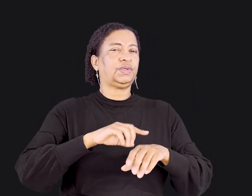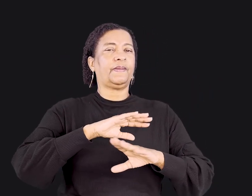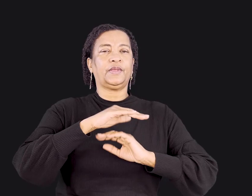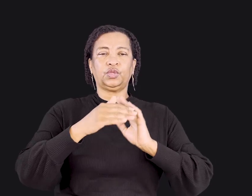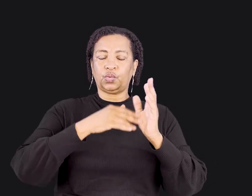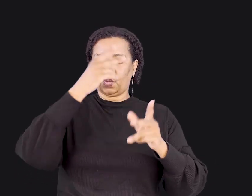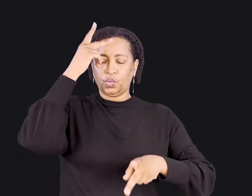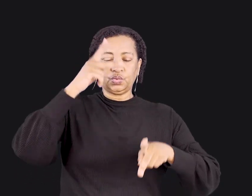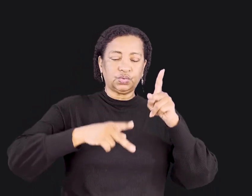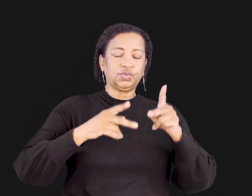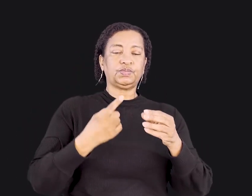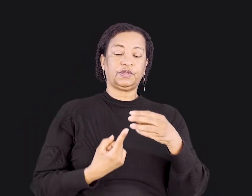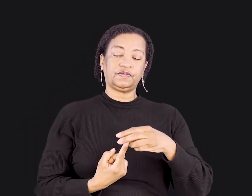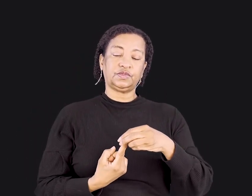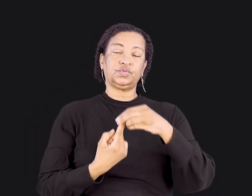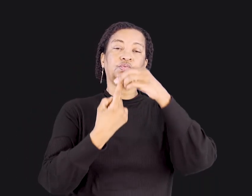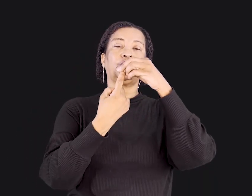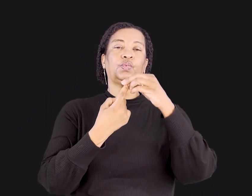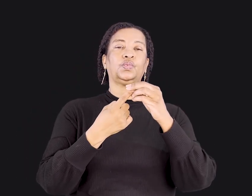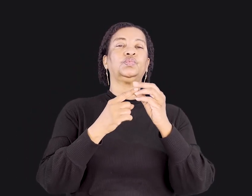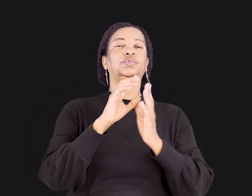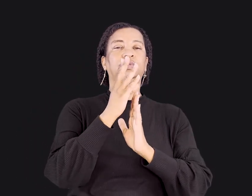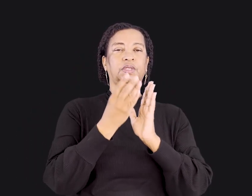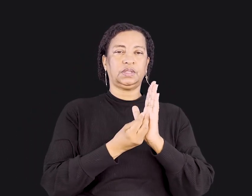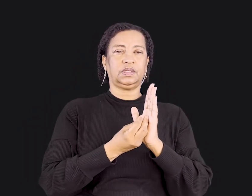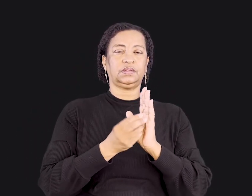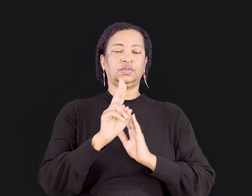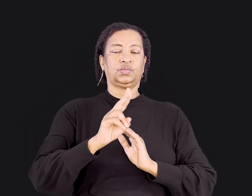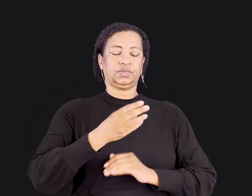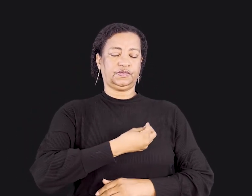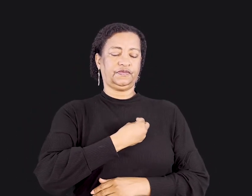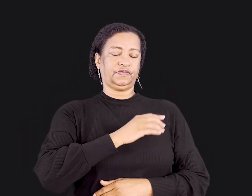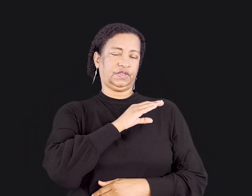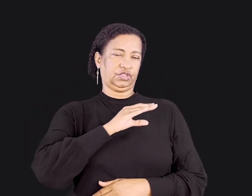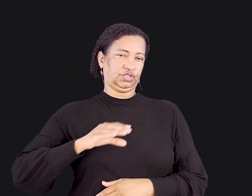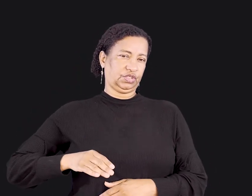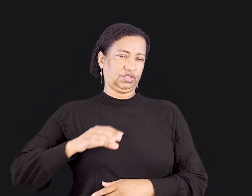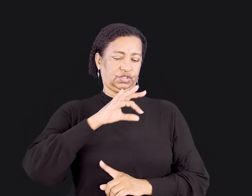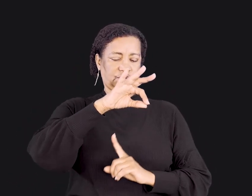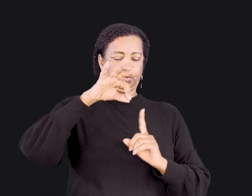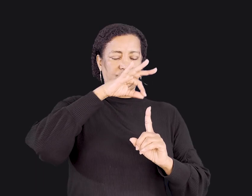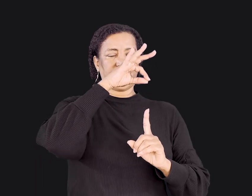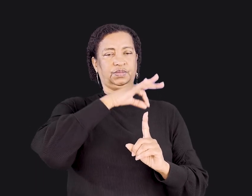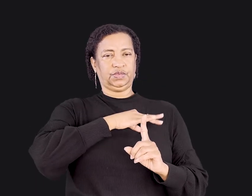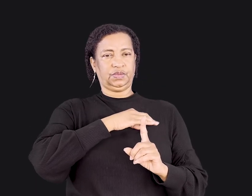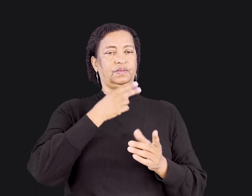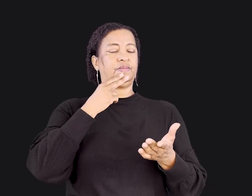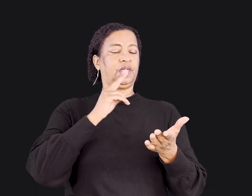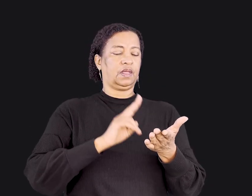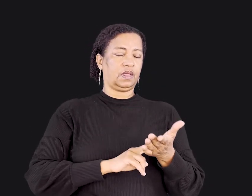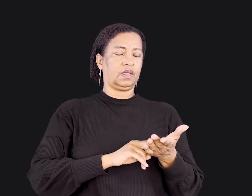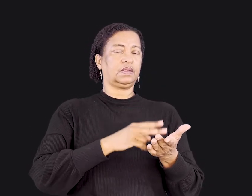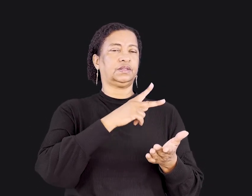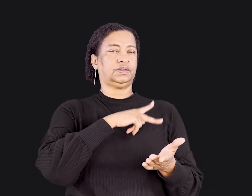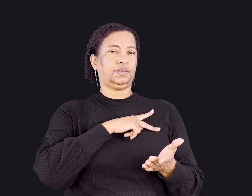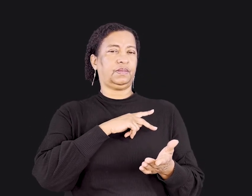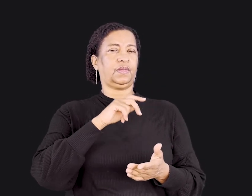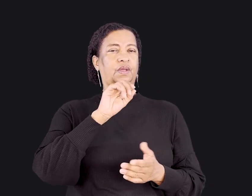os povos seriam um na igreja, através de Cristo, do Espírito Santo. Esta carta de Paulo aos Efésios é uma